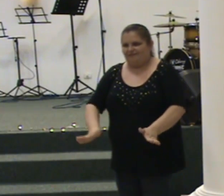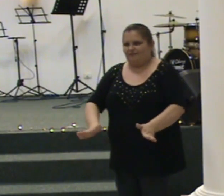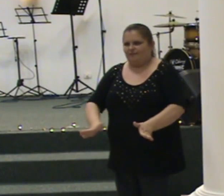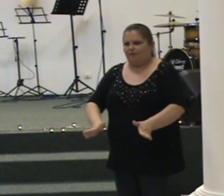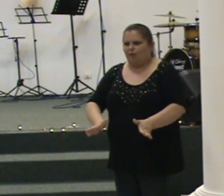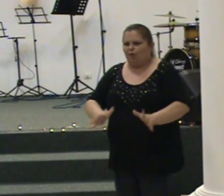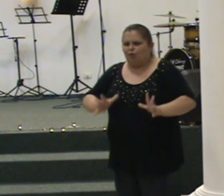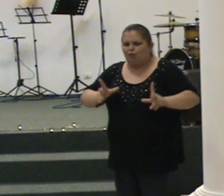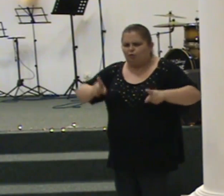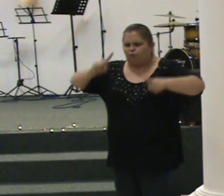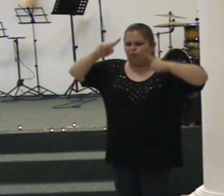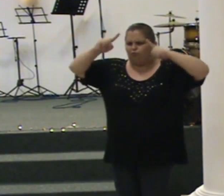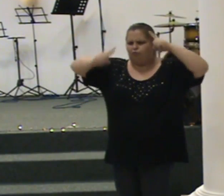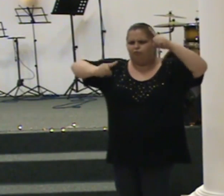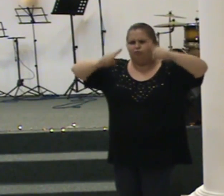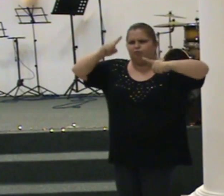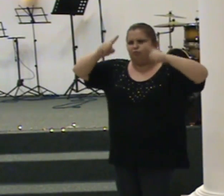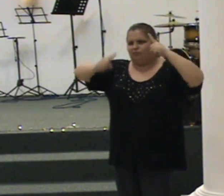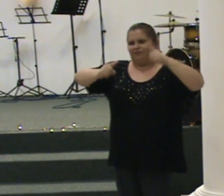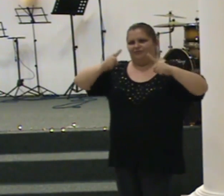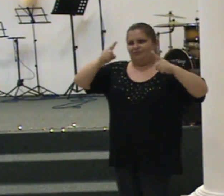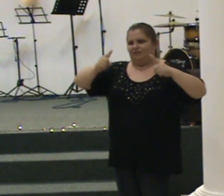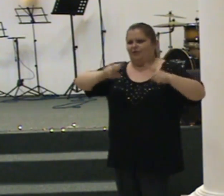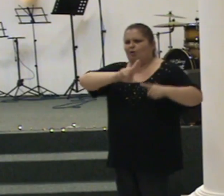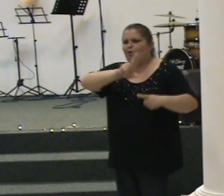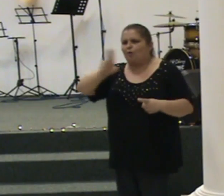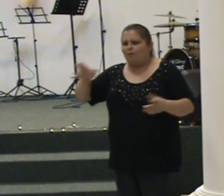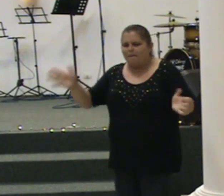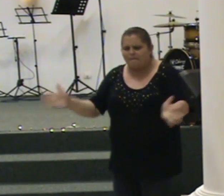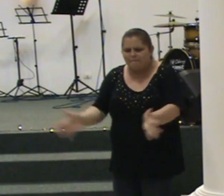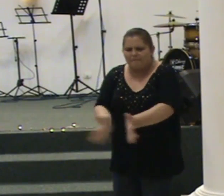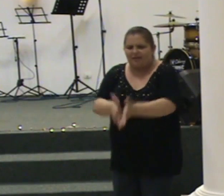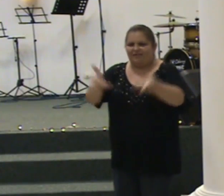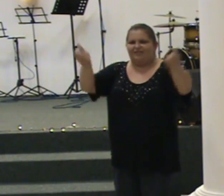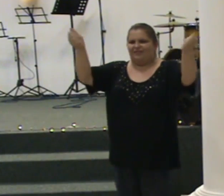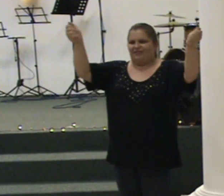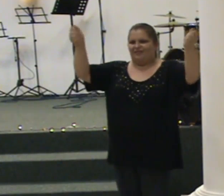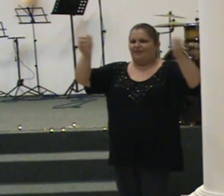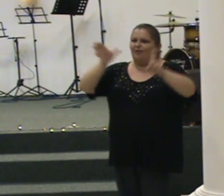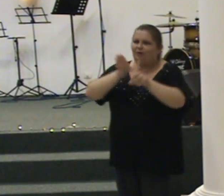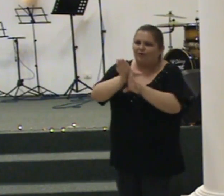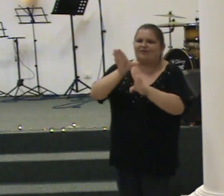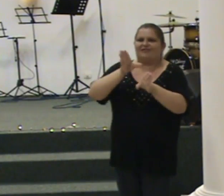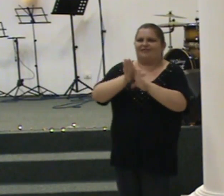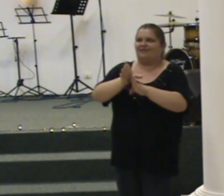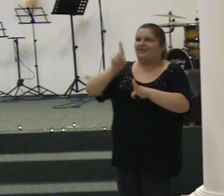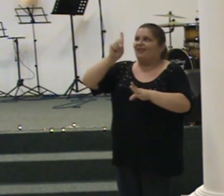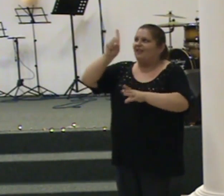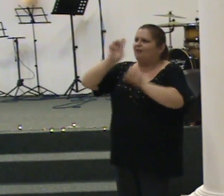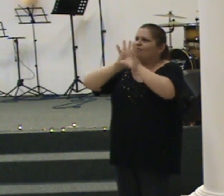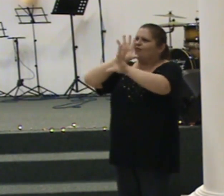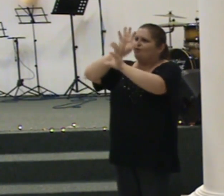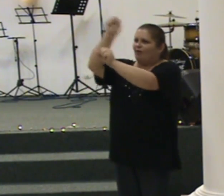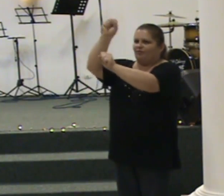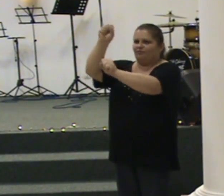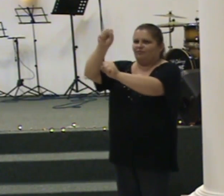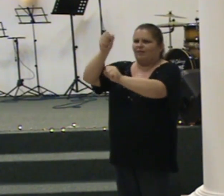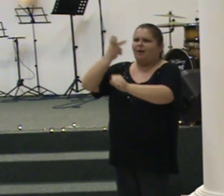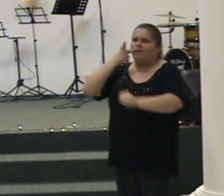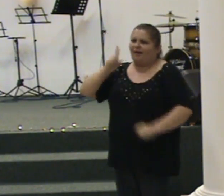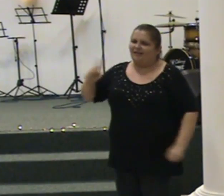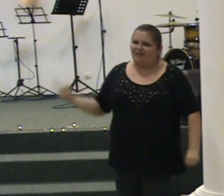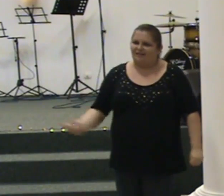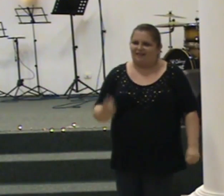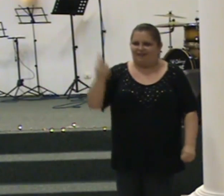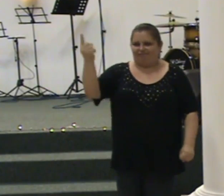principado está sobre os seus ombros, e ele chamará, o seu nome será maravilhoso, conselheiro, Deus forte, Pai da